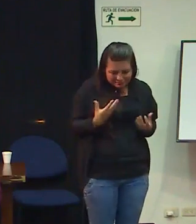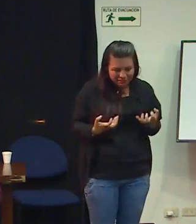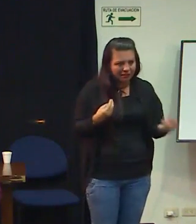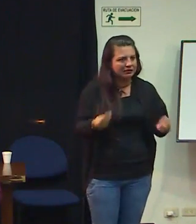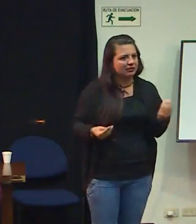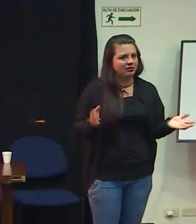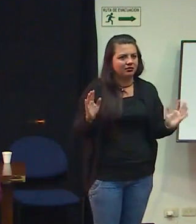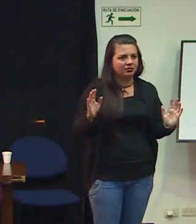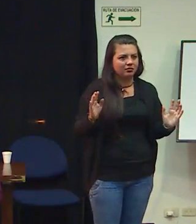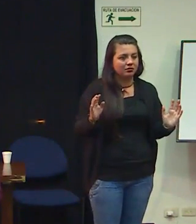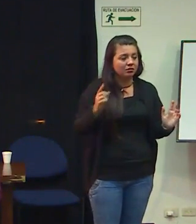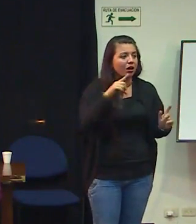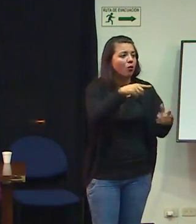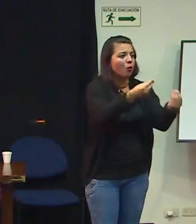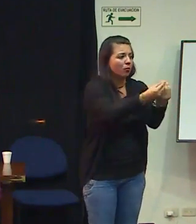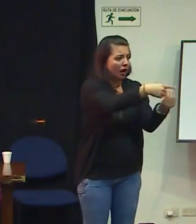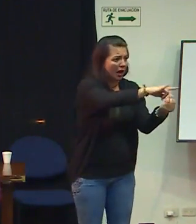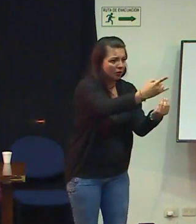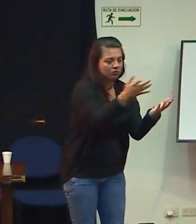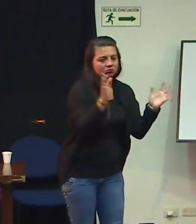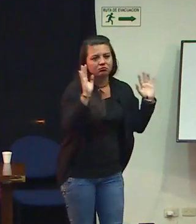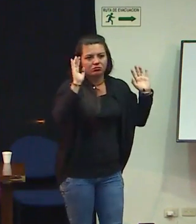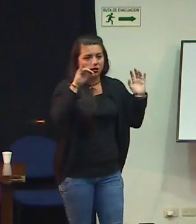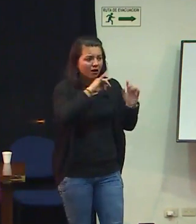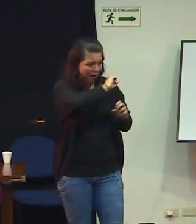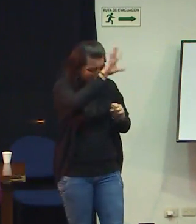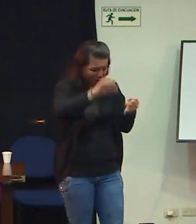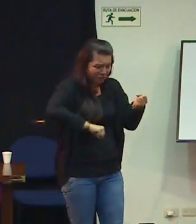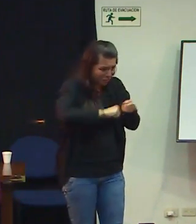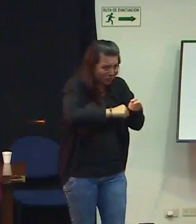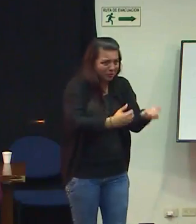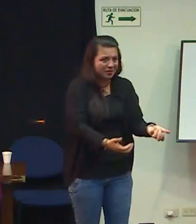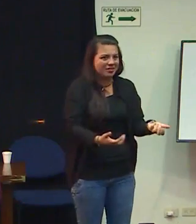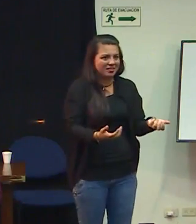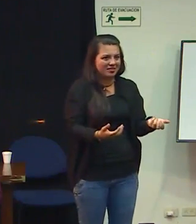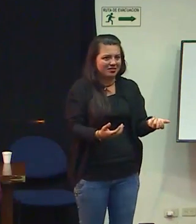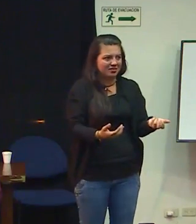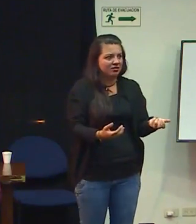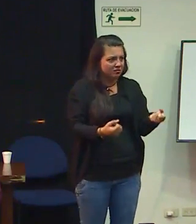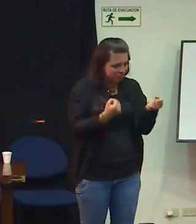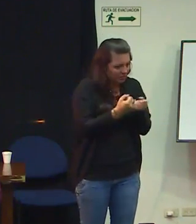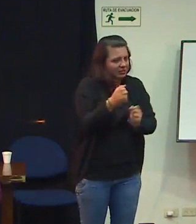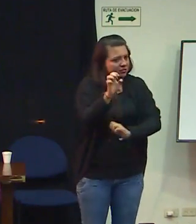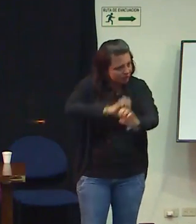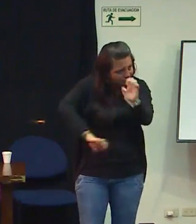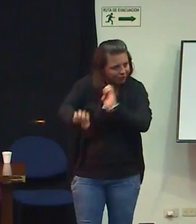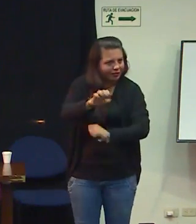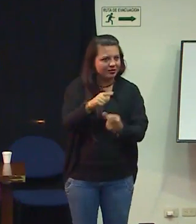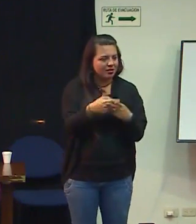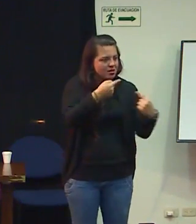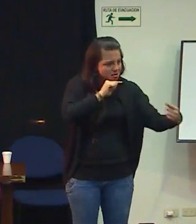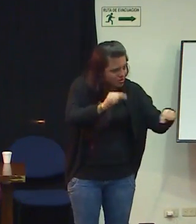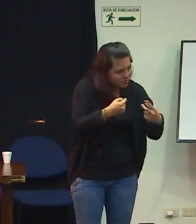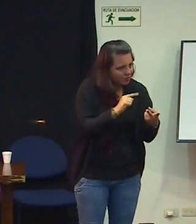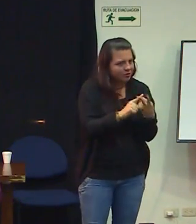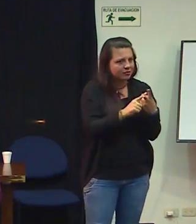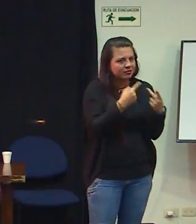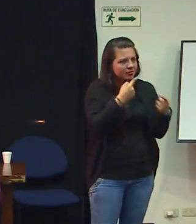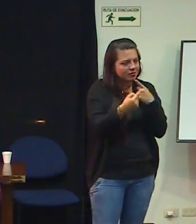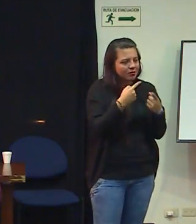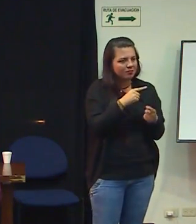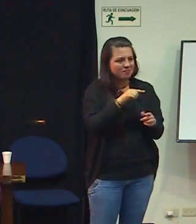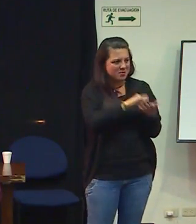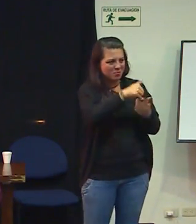hay un compañero, una compañera, claro, nosotros hemos dicho, los apoyaremos, defenderemos, debatiremos, discutiremos las